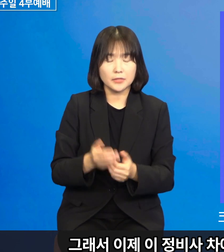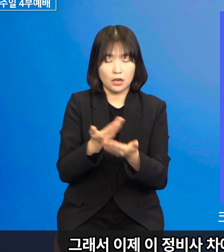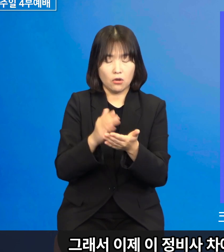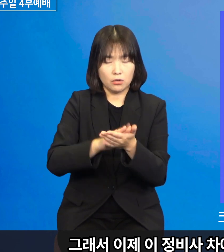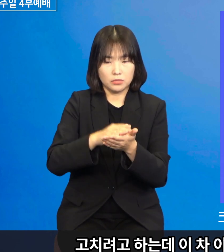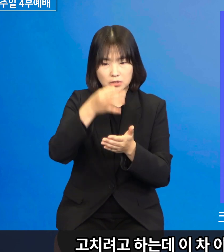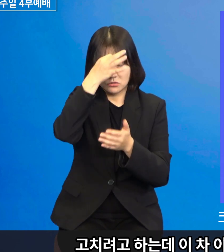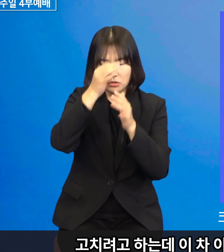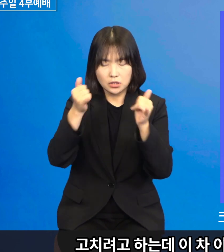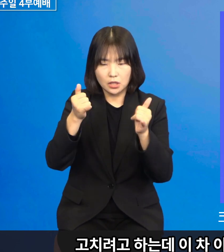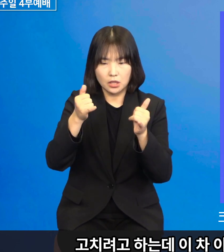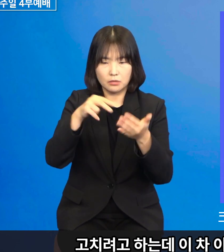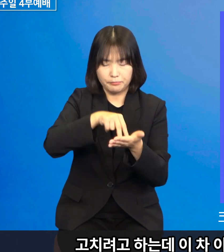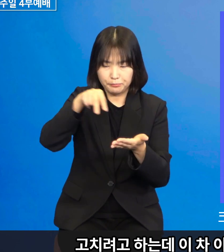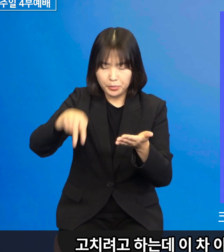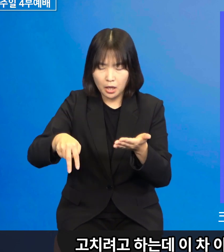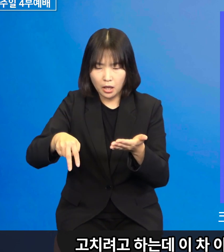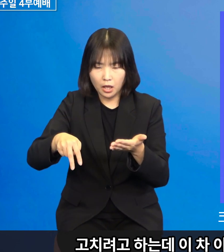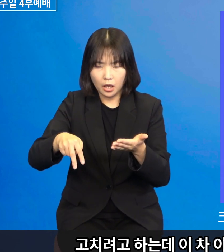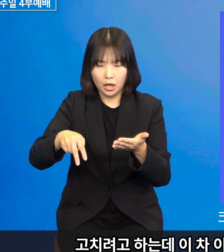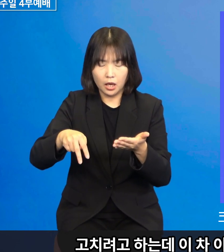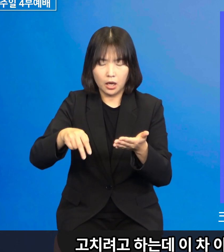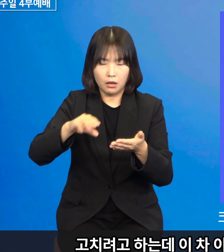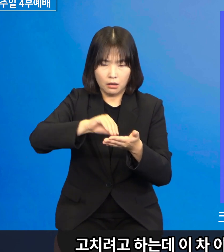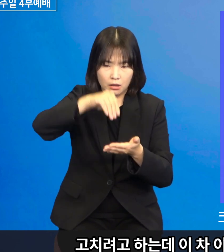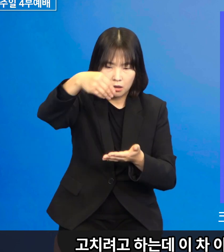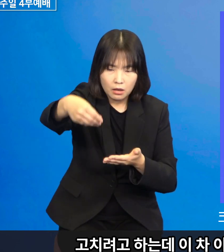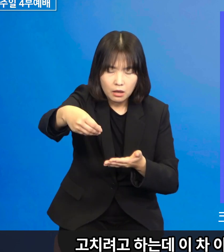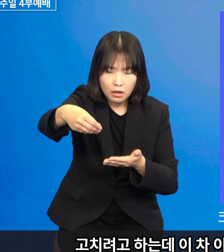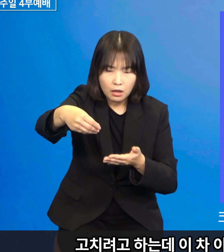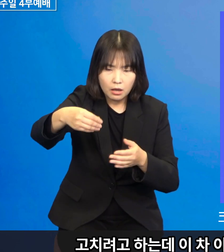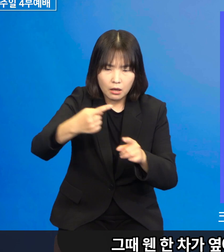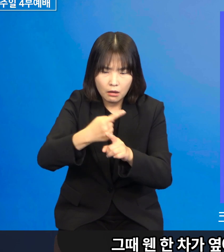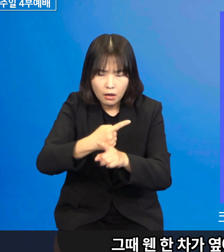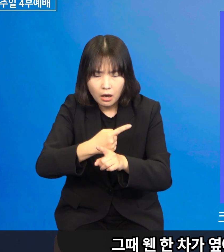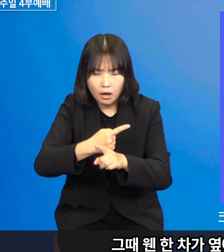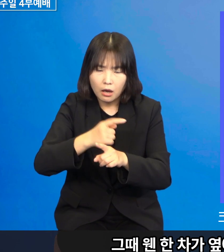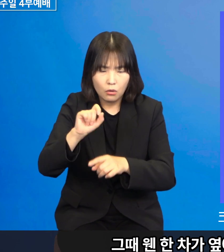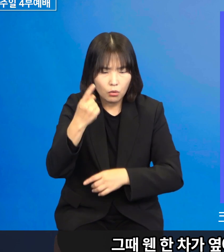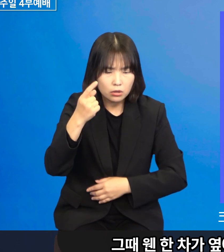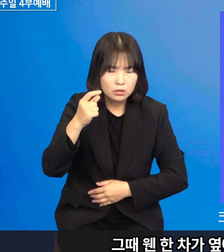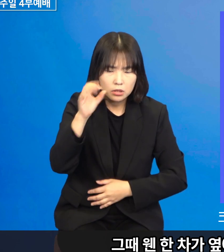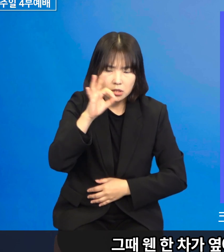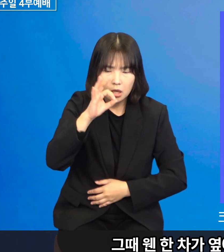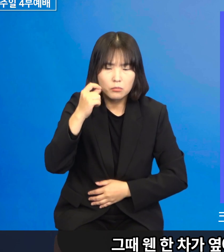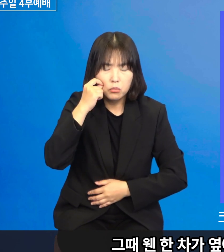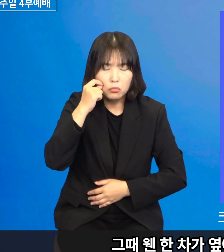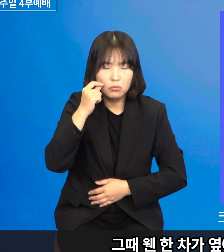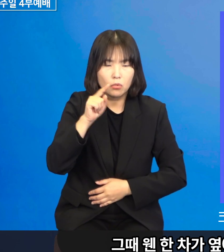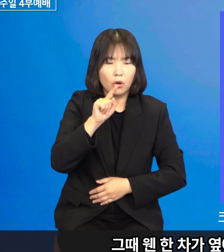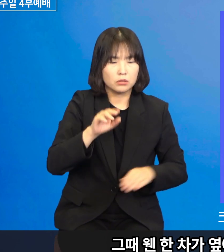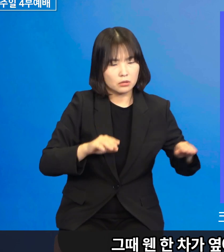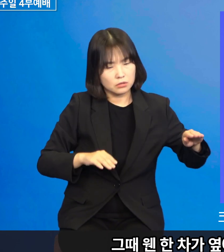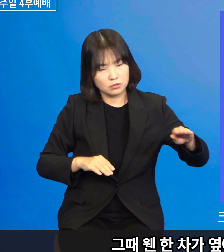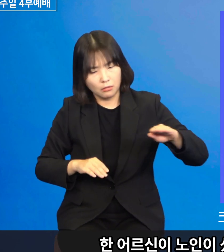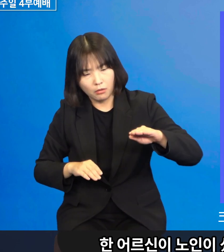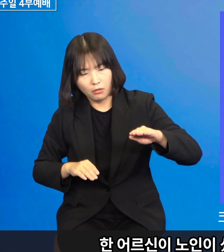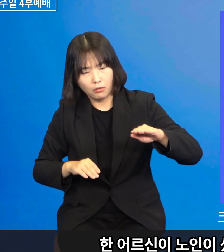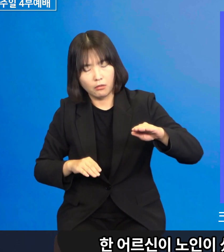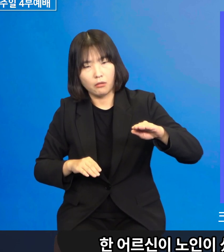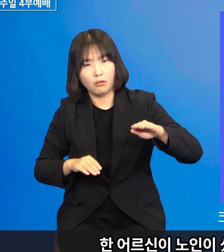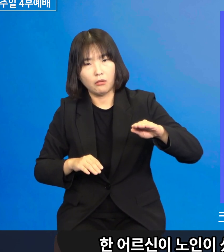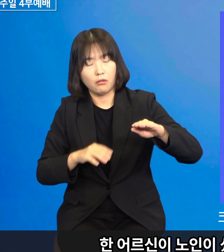엔진 뚜껑을 열고 고치려고 하는데 이 원인을 찾지를 못한 겁니다. 그때 웬 한 차가 옆에 가다가 딱 쓰더니